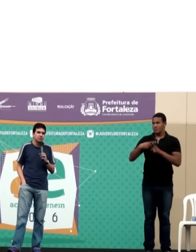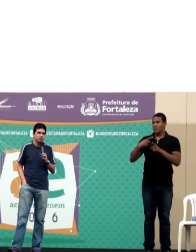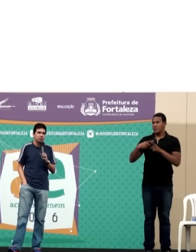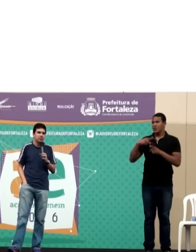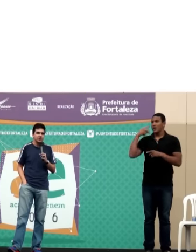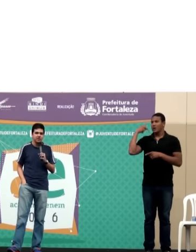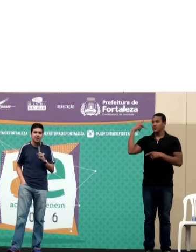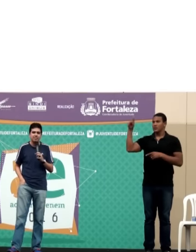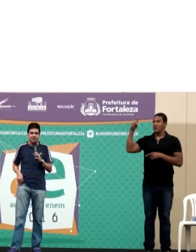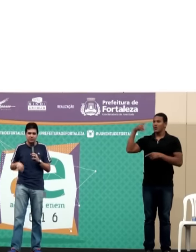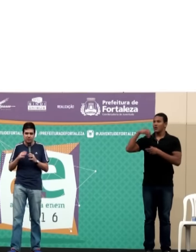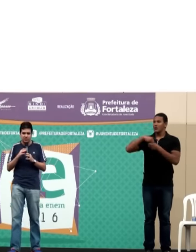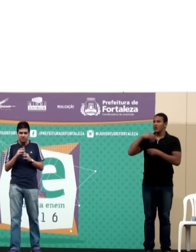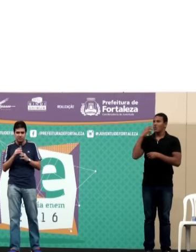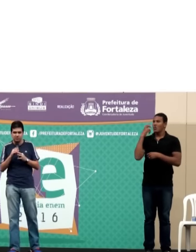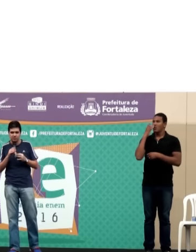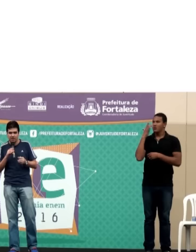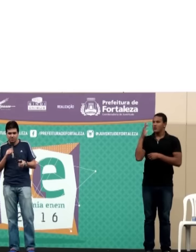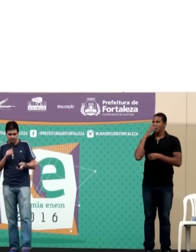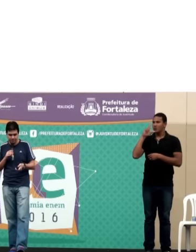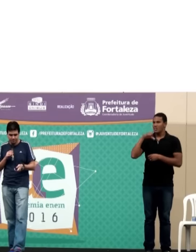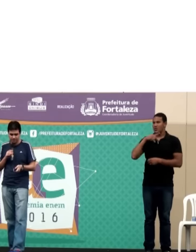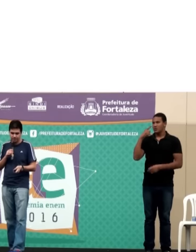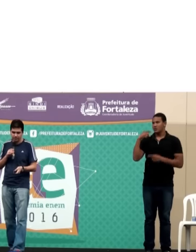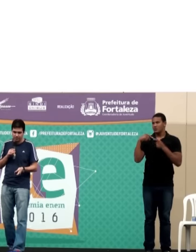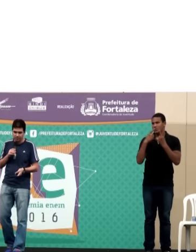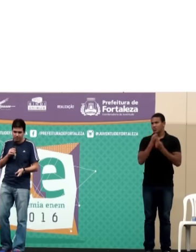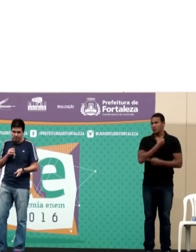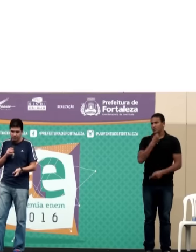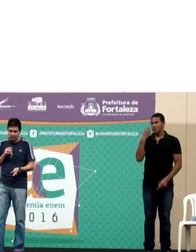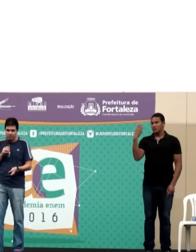a carga do ouro aí é mais 3, tá?